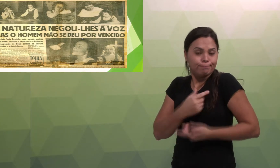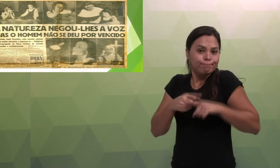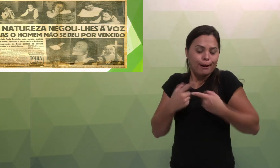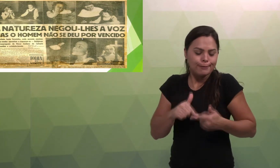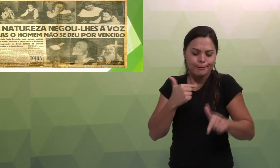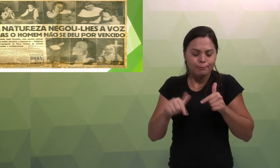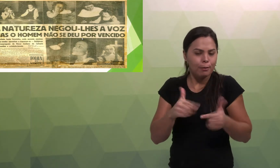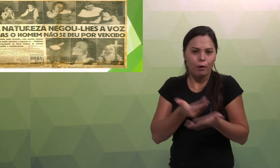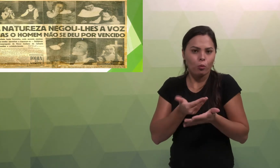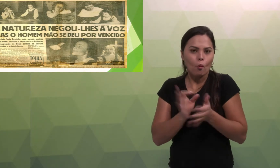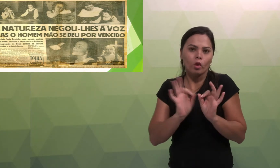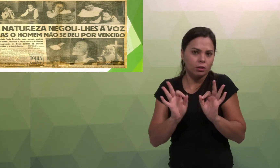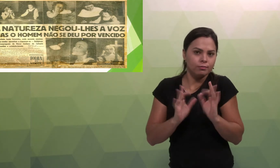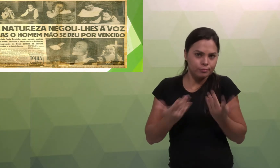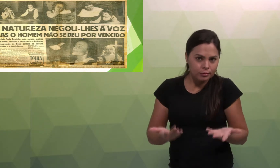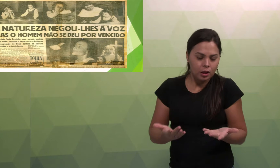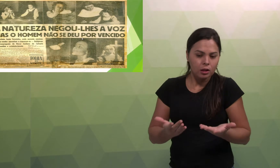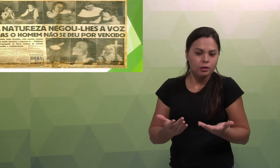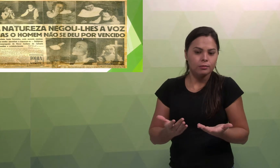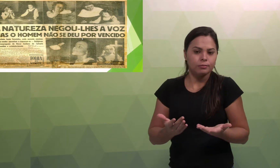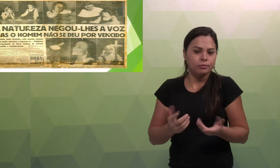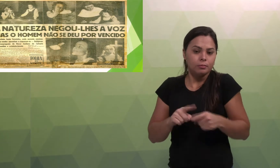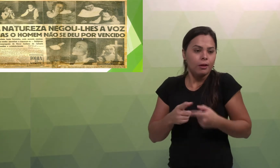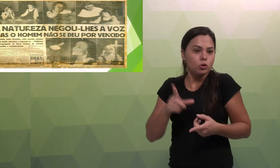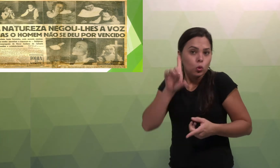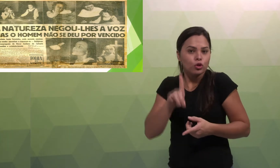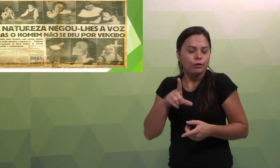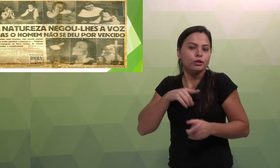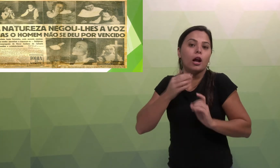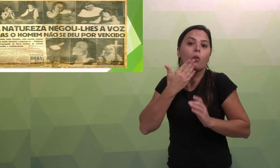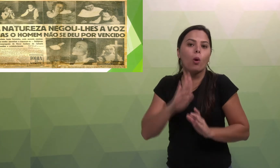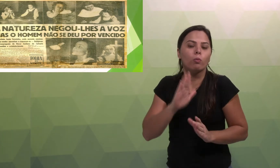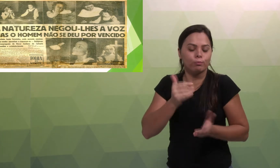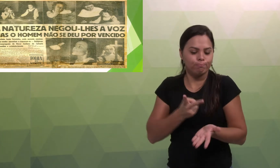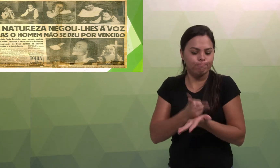estudar. Porém, o único direito que eles tinham era de continuar a viver.